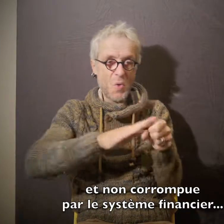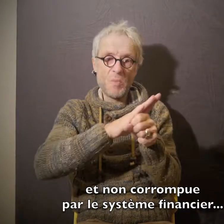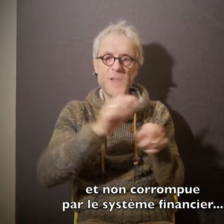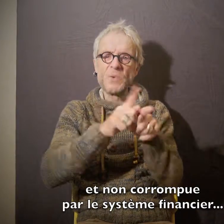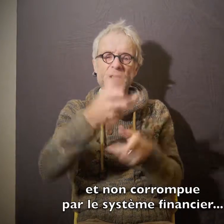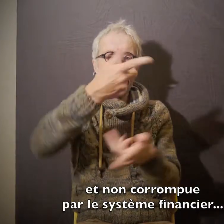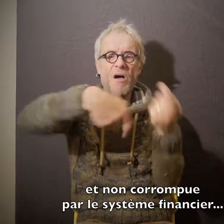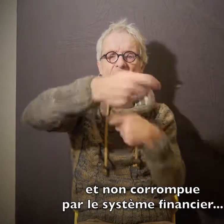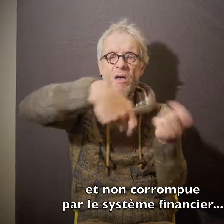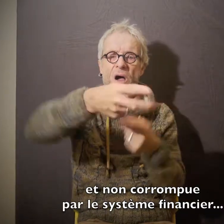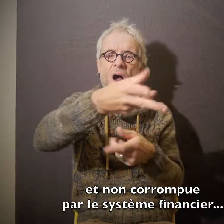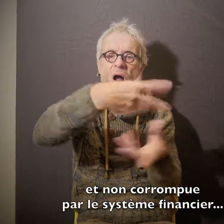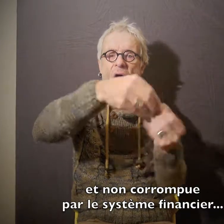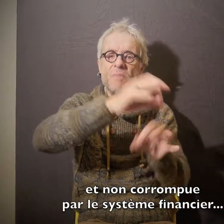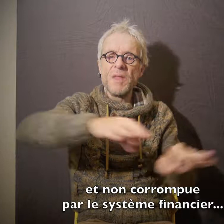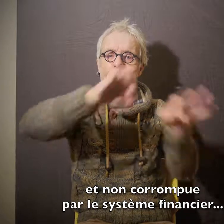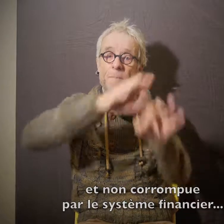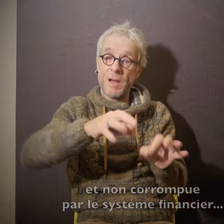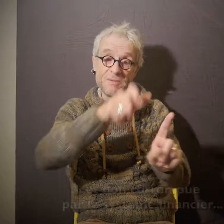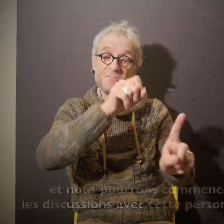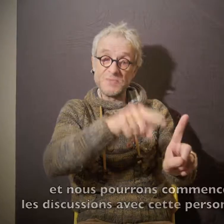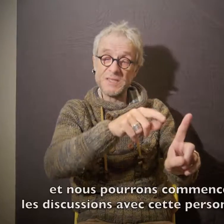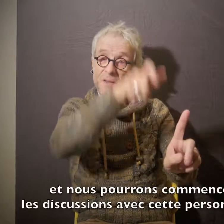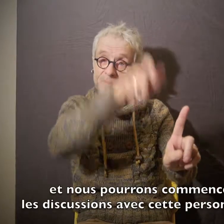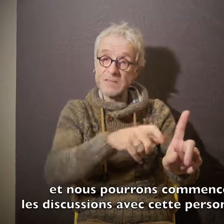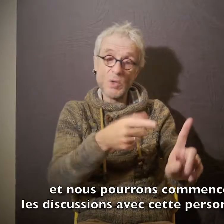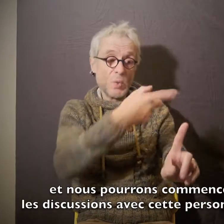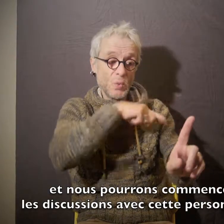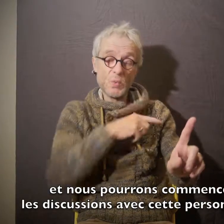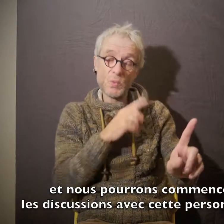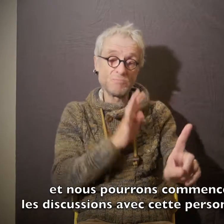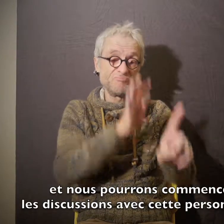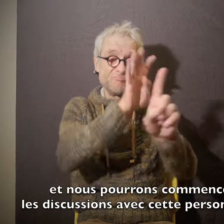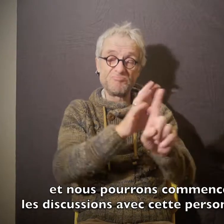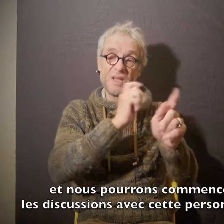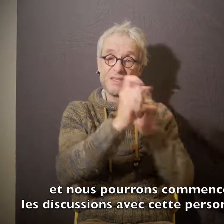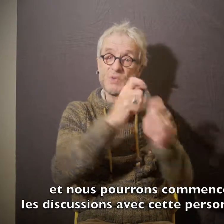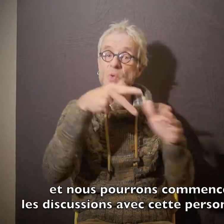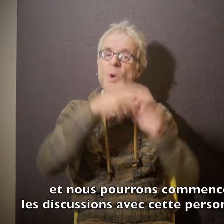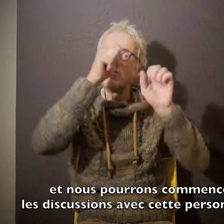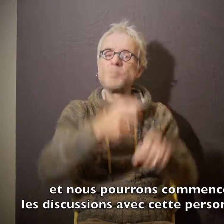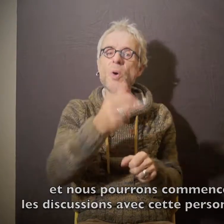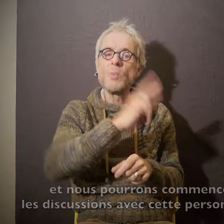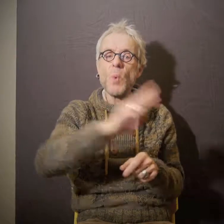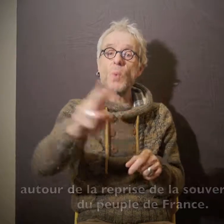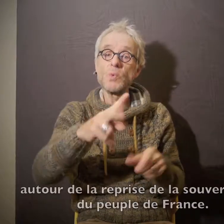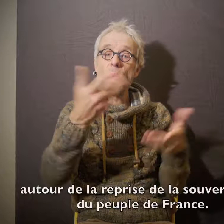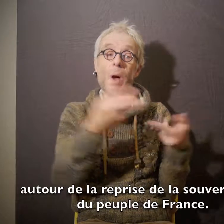financier. Et nous pourrons commencer les discussions avec cette personnalité autour de la reprise de souveraineté du peuple